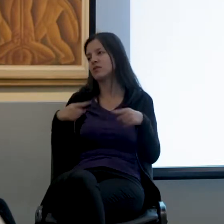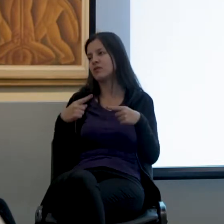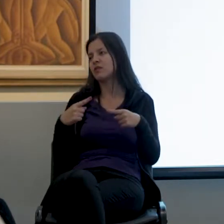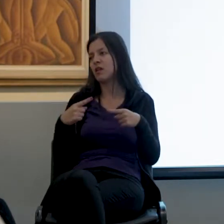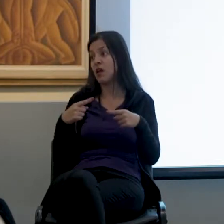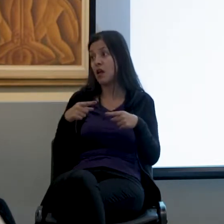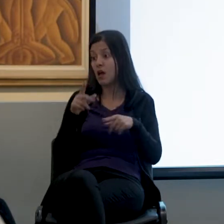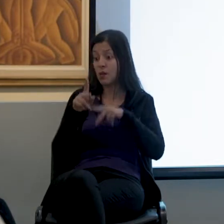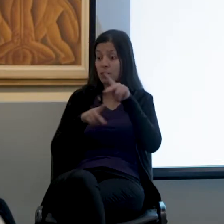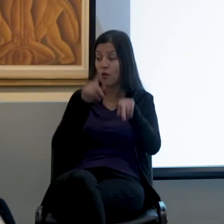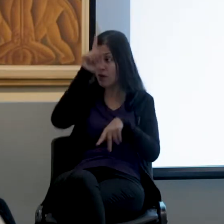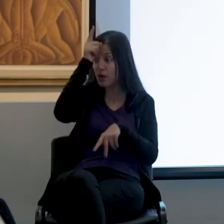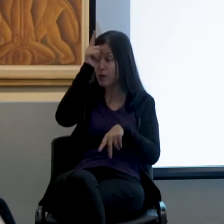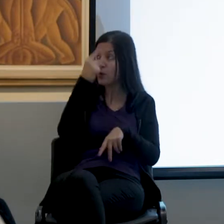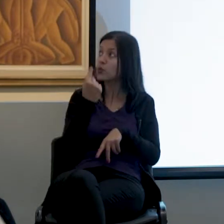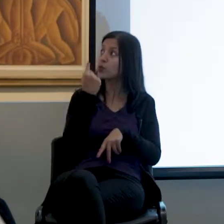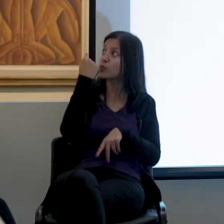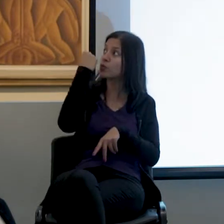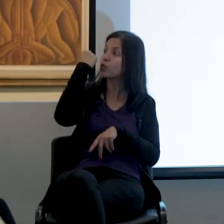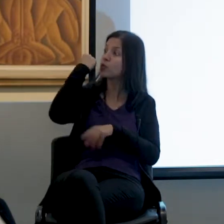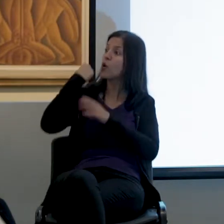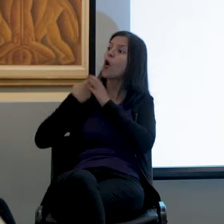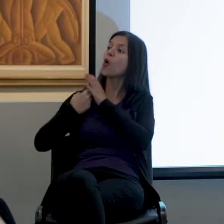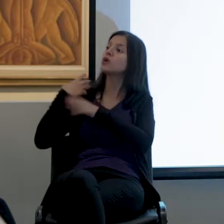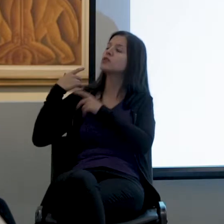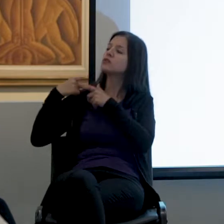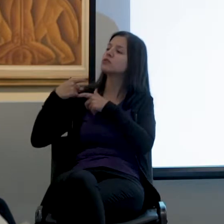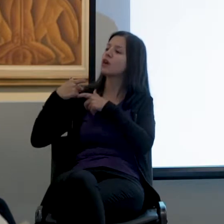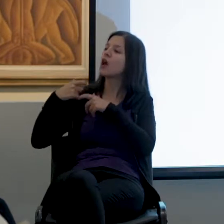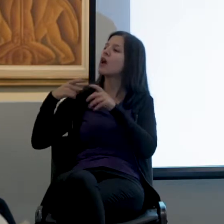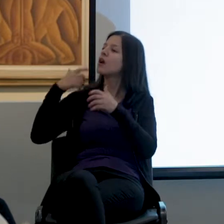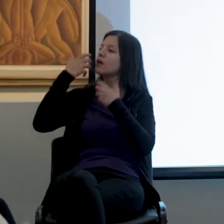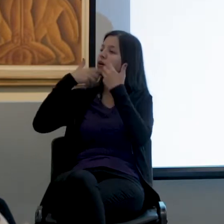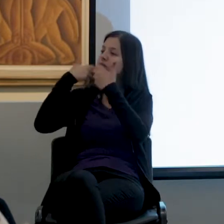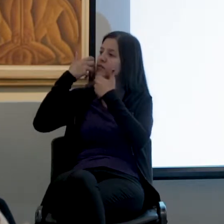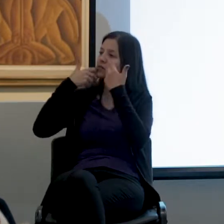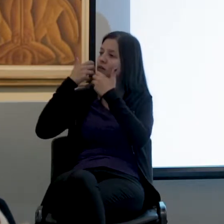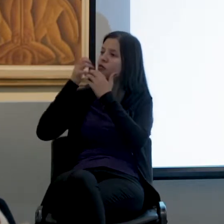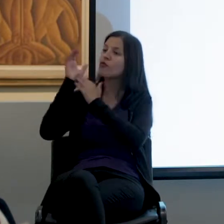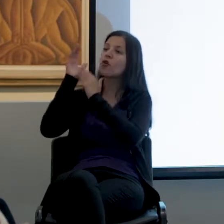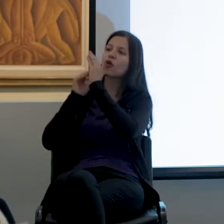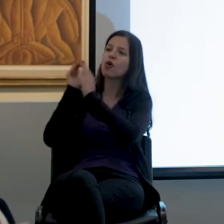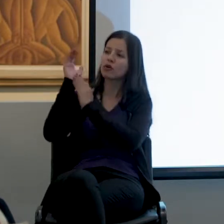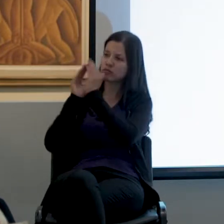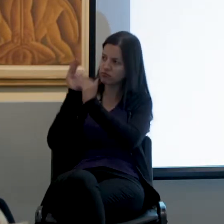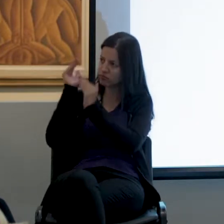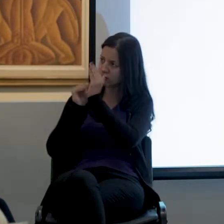povo alemão nas canções folclóricas, nas canções populares, que começam a ser cantadas